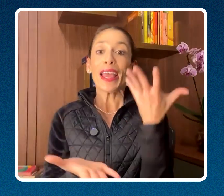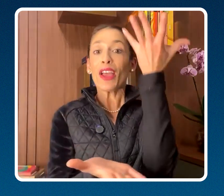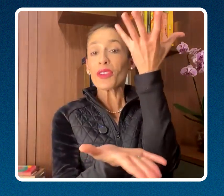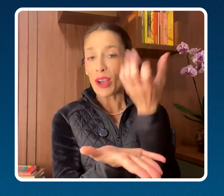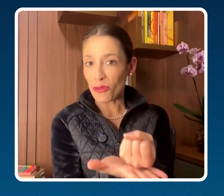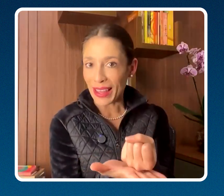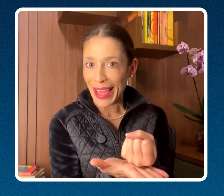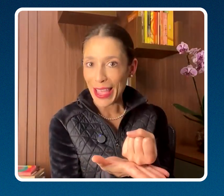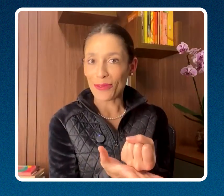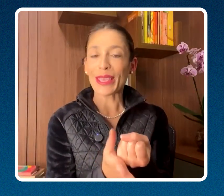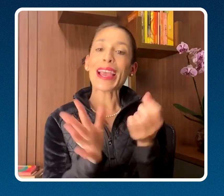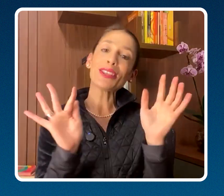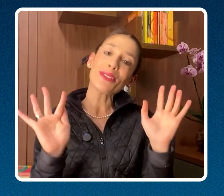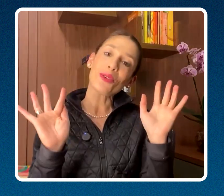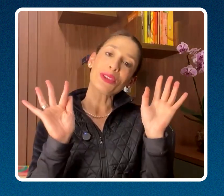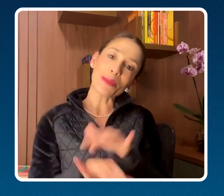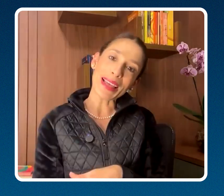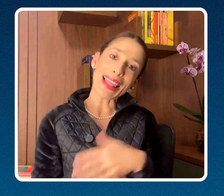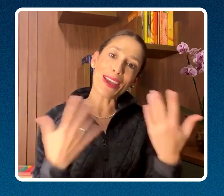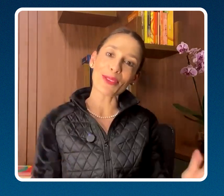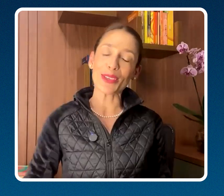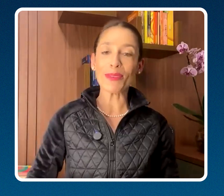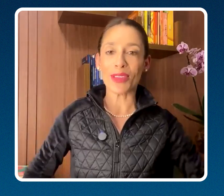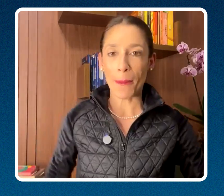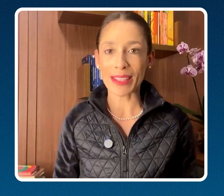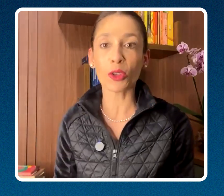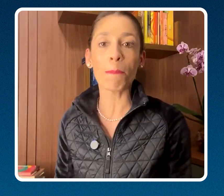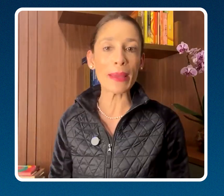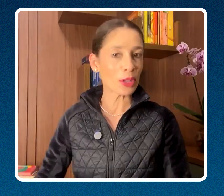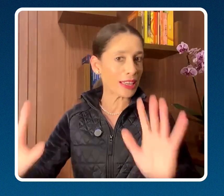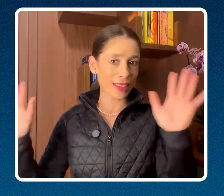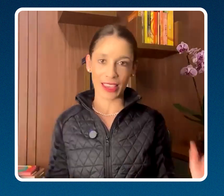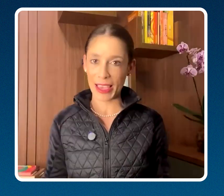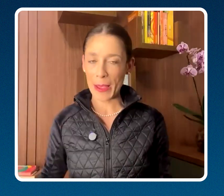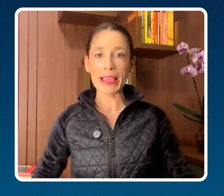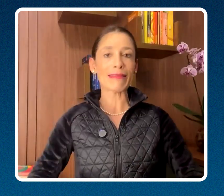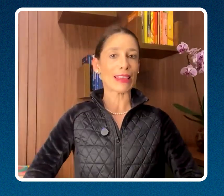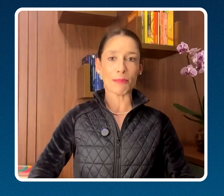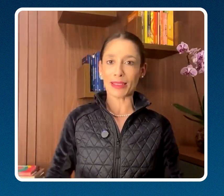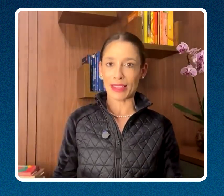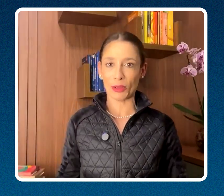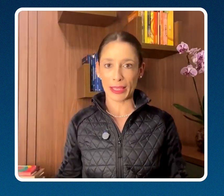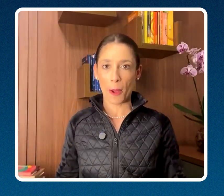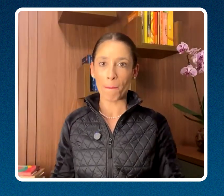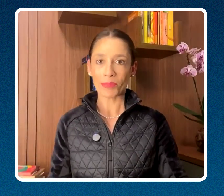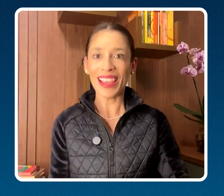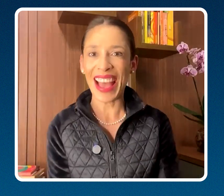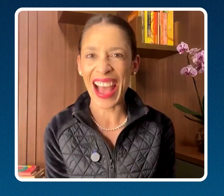vamos lá. Eu vou salvar a live e aí quando terminar a live você me vê. Mas eu tô bem bonita aqui, interpretando.